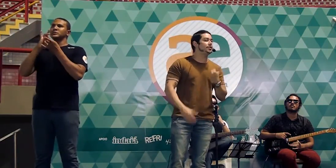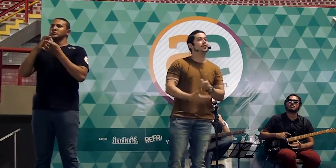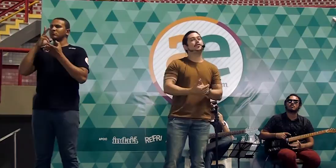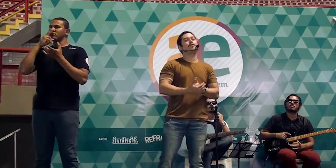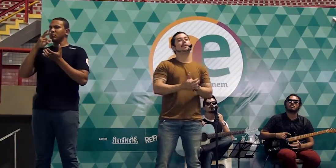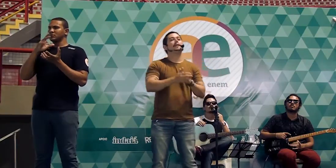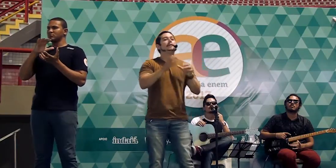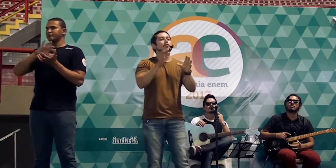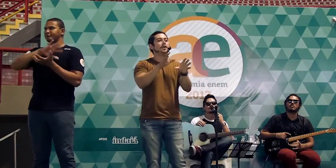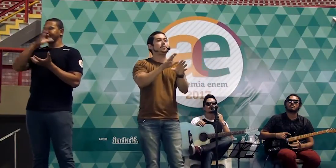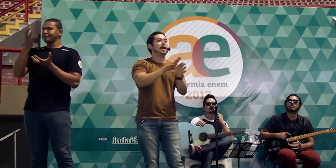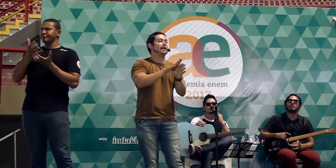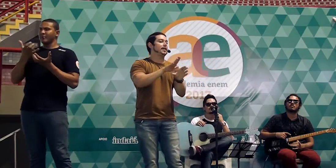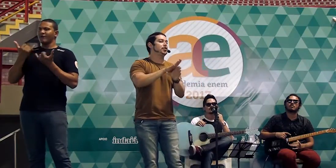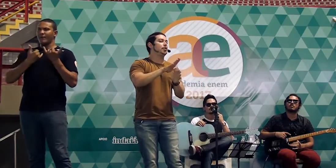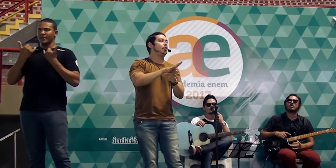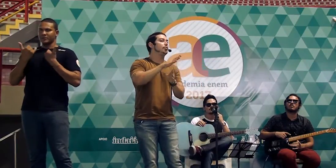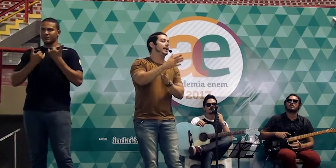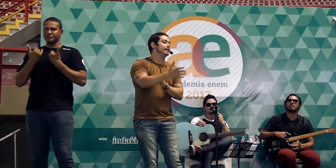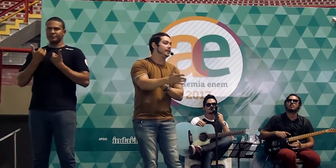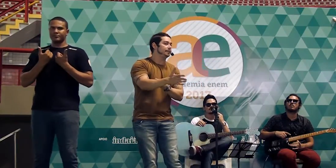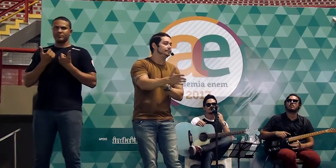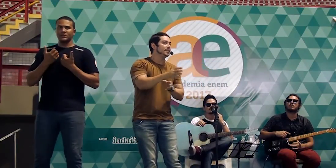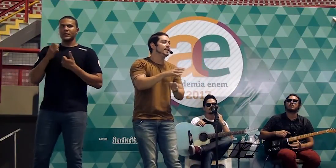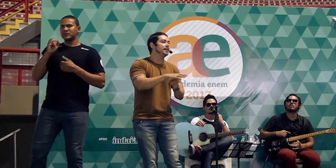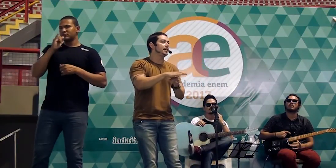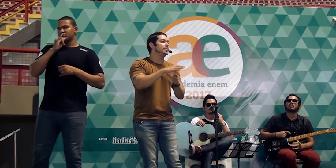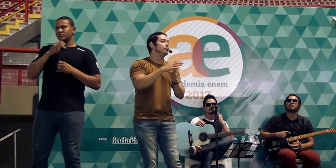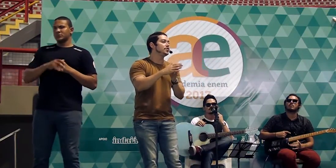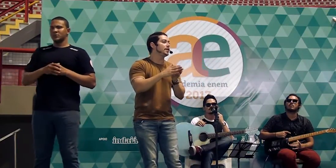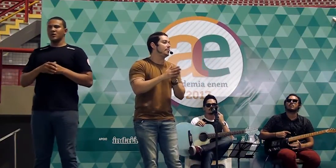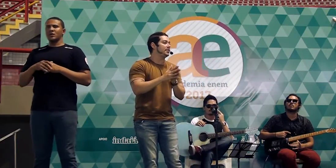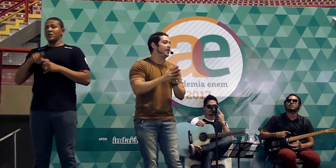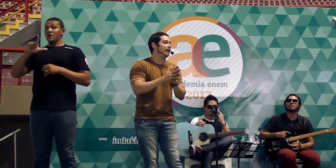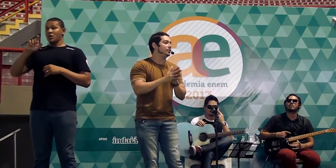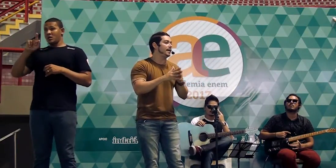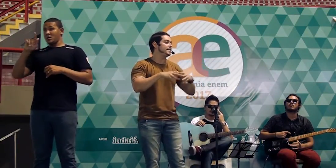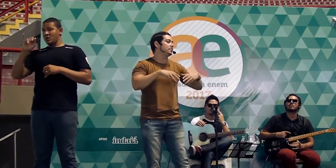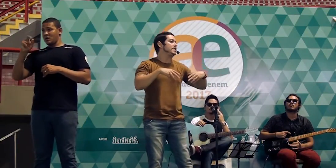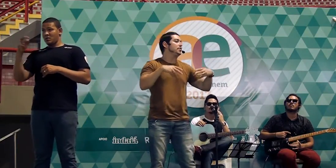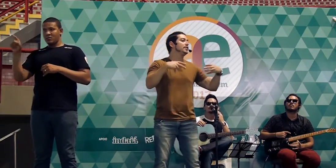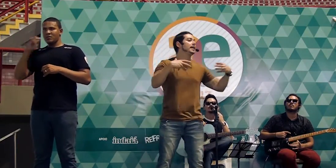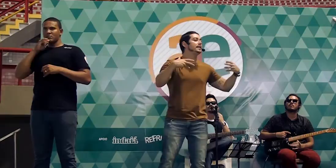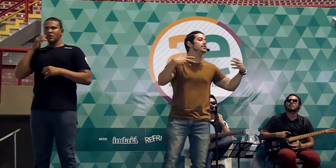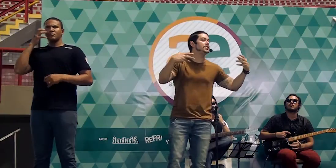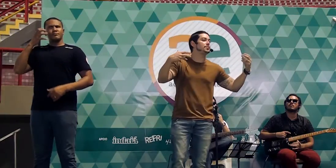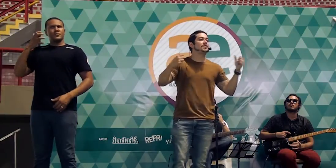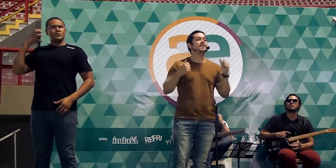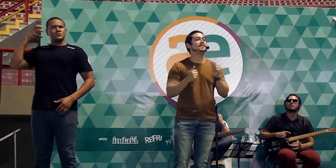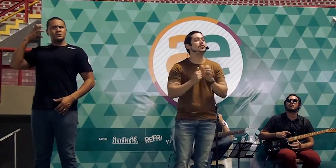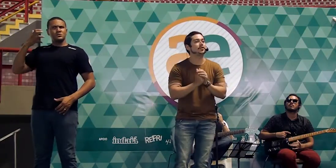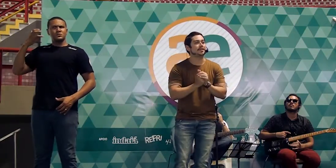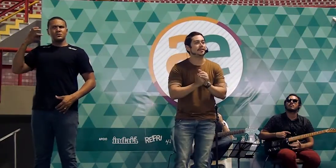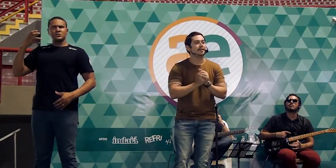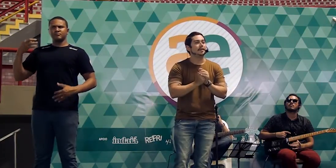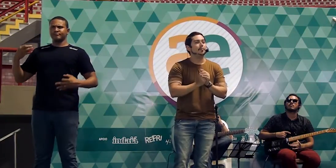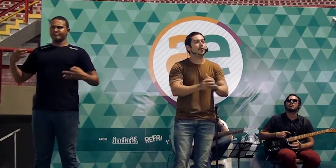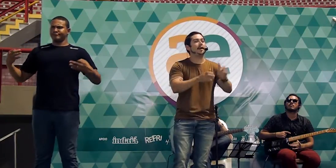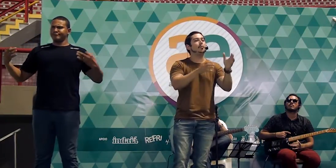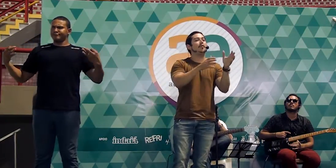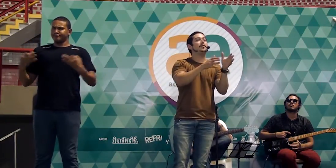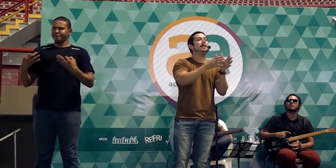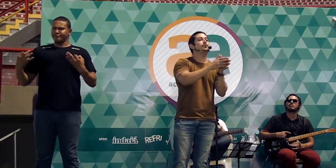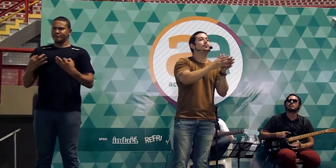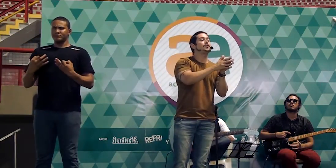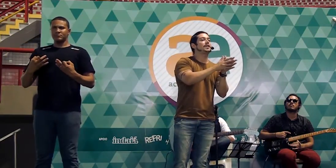muito tinha disso. Quando a gente pega a Legião como letra, entenda que musicalmente falando, eles não são grandes musicistas.